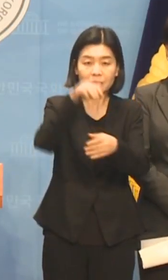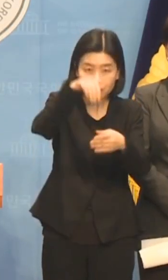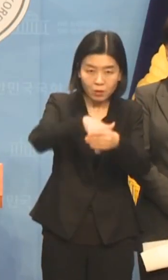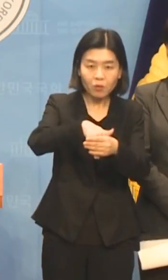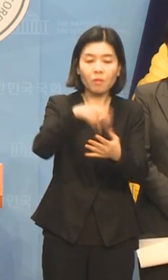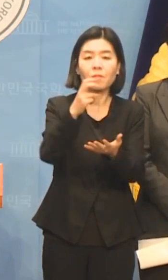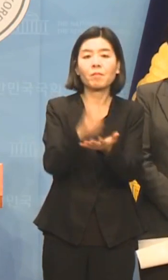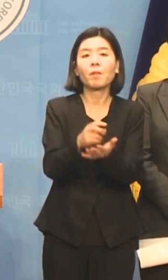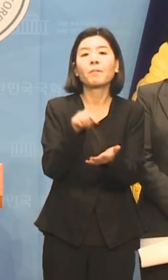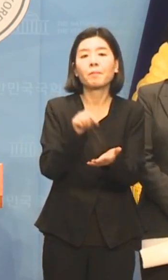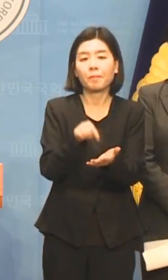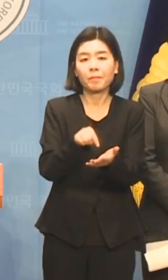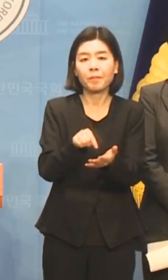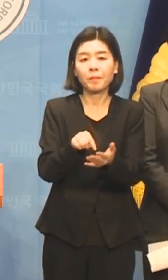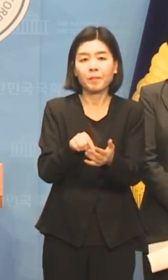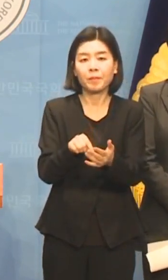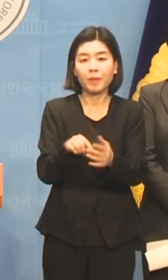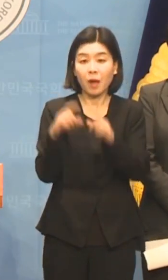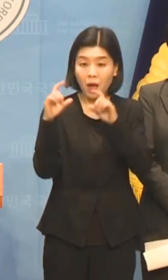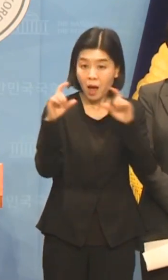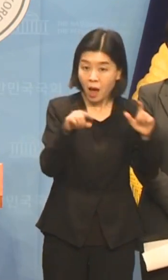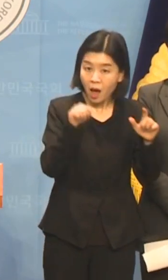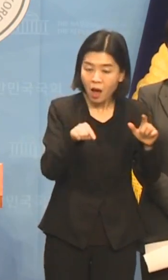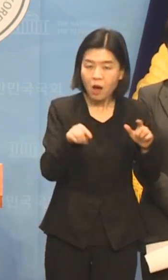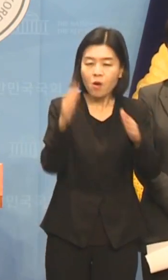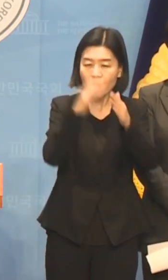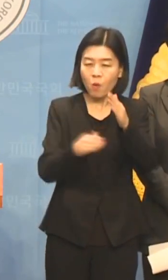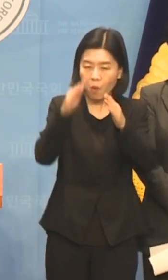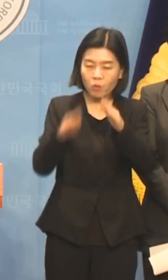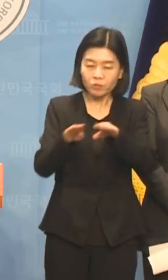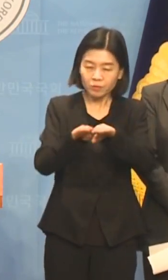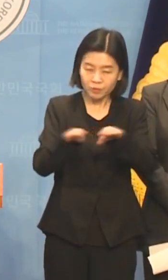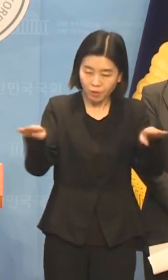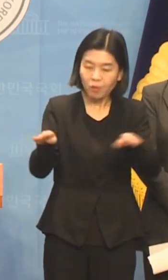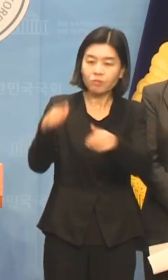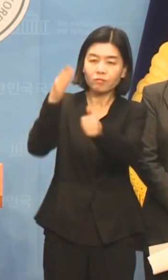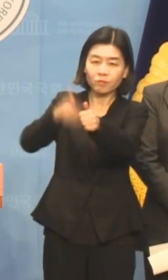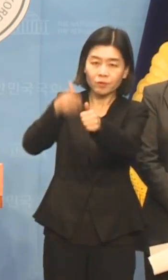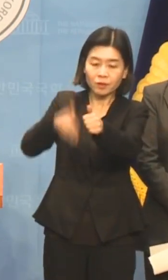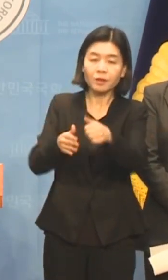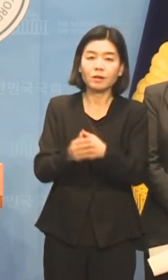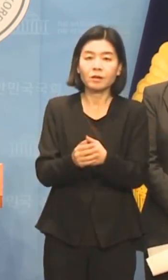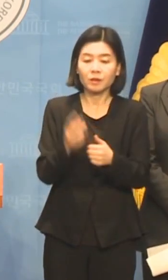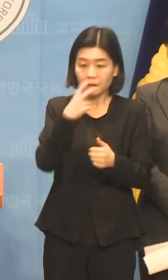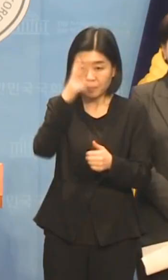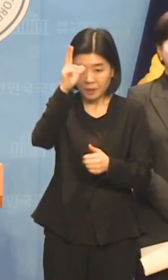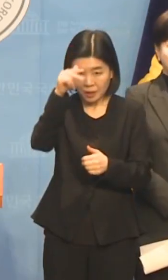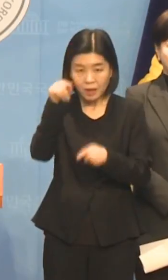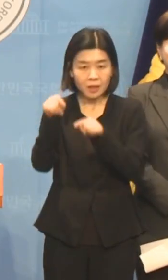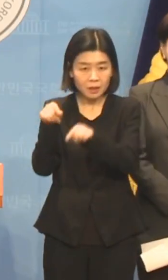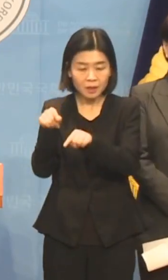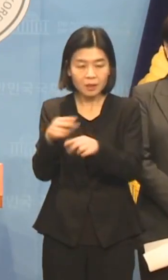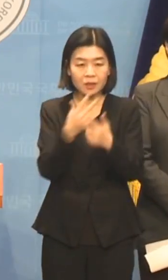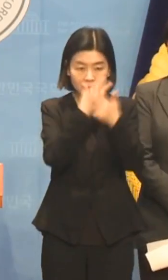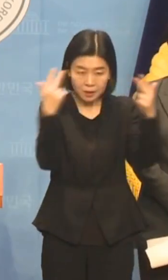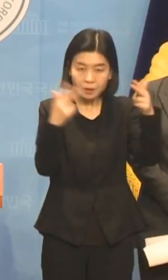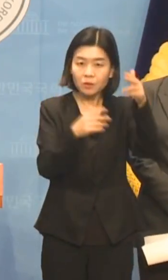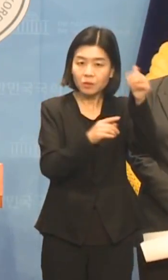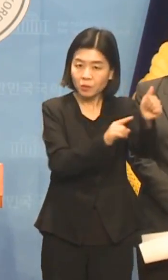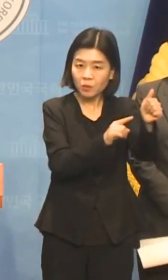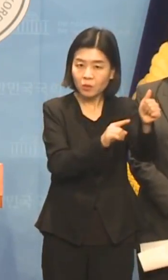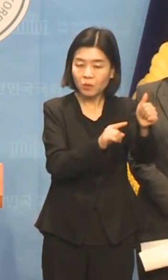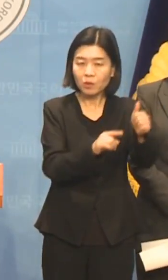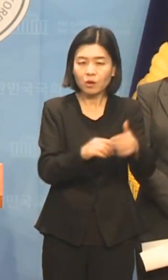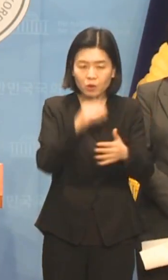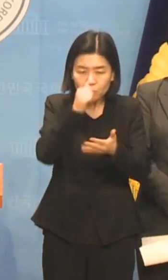대한 공정한 판결을 촉구합니다. 검찰은 이재명 대표에 대해 없는